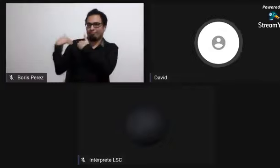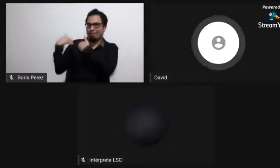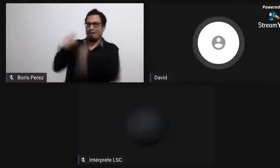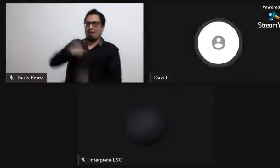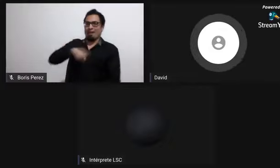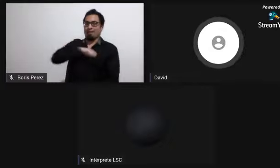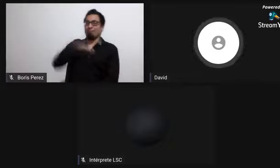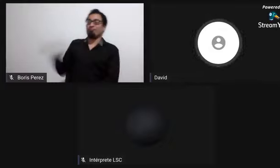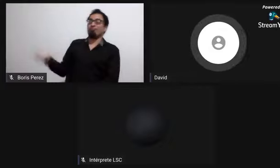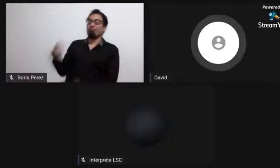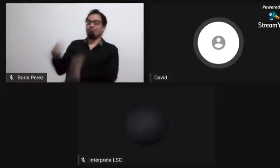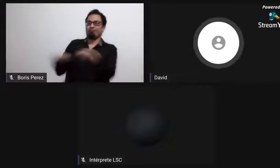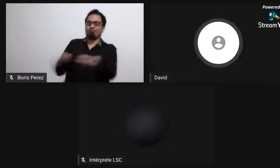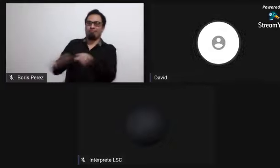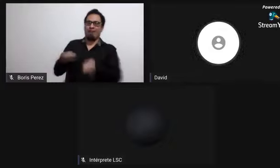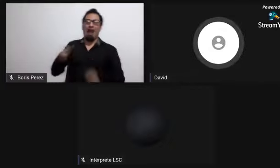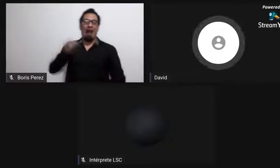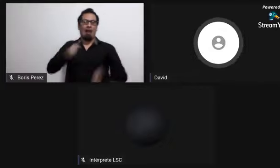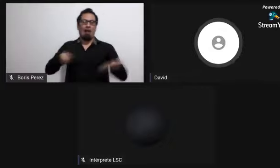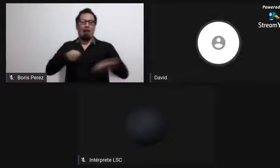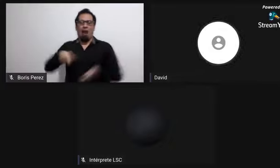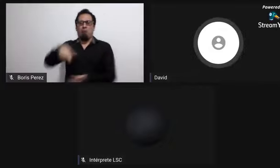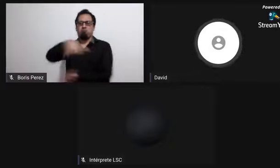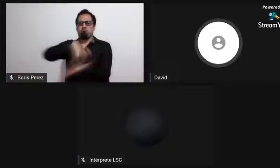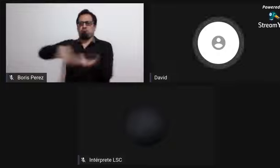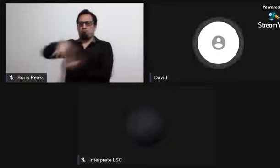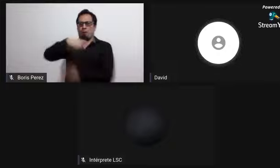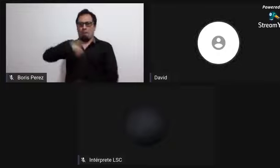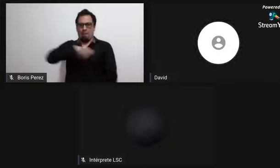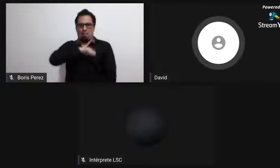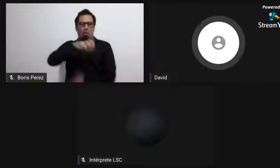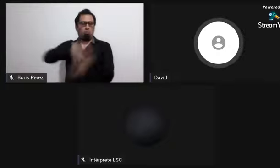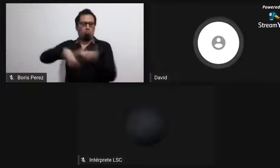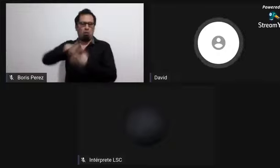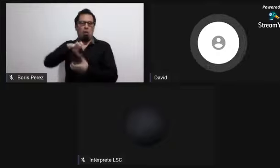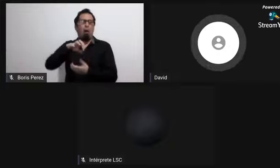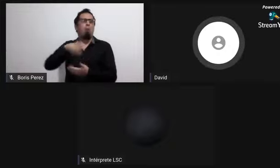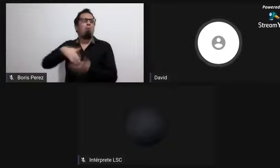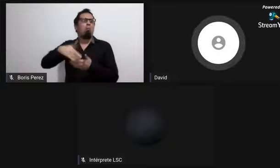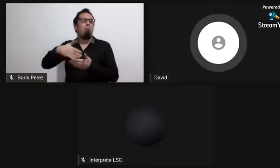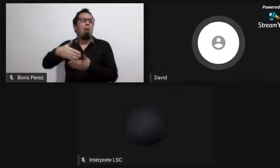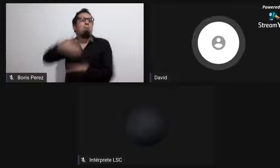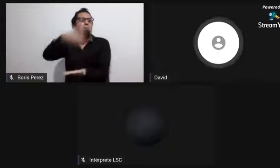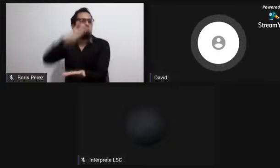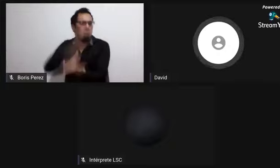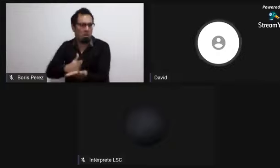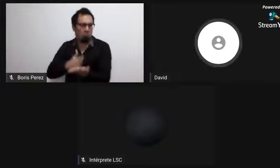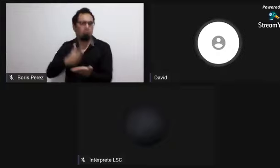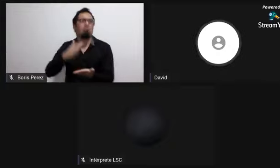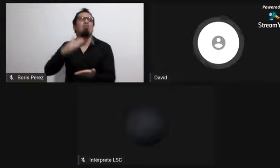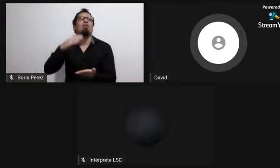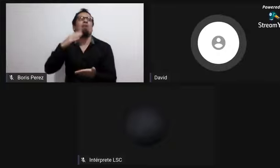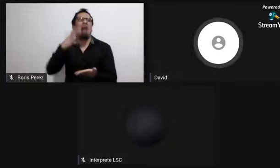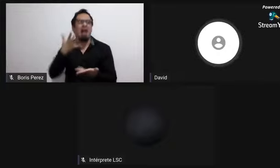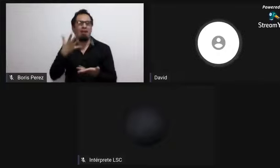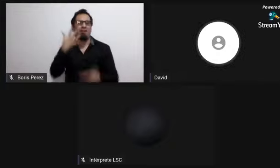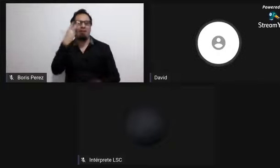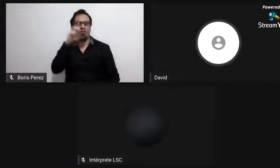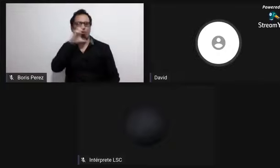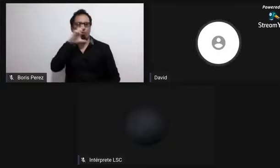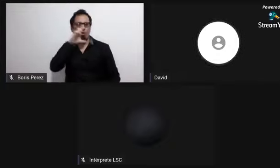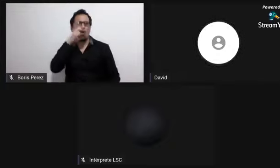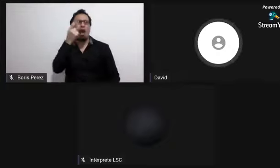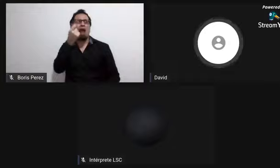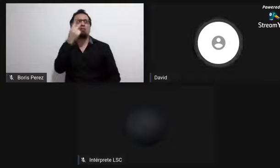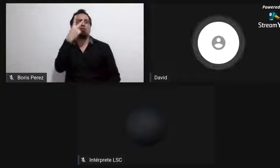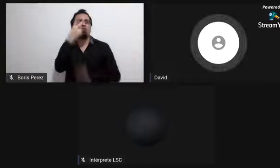Paula Santander está estudiando en Colombia, entonces muy seguramente él estaba en la universidad y pues se